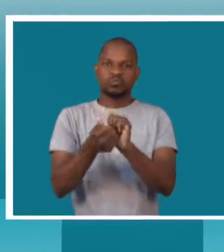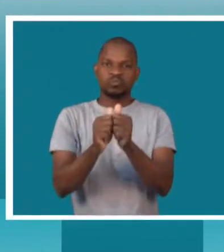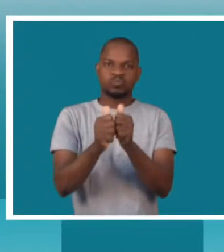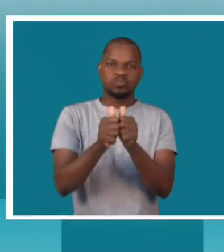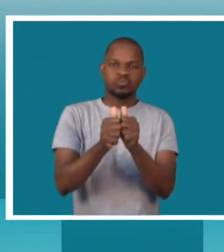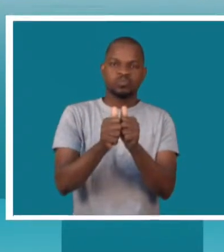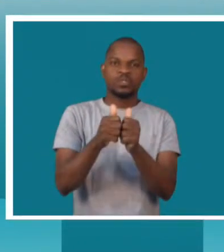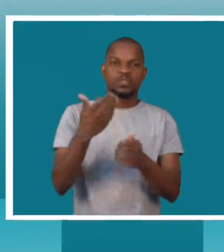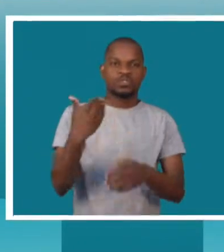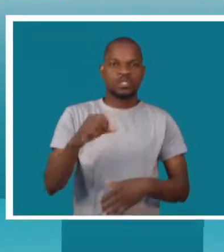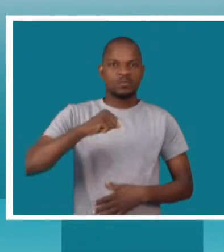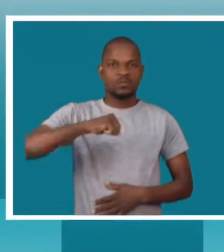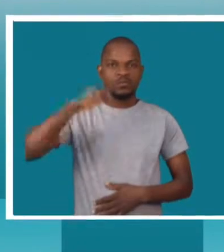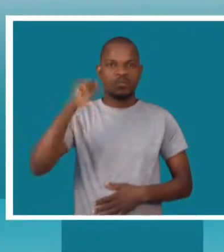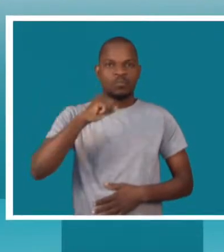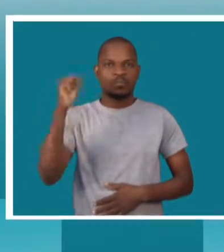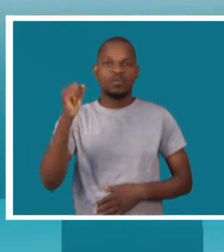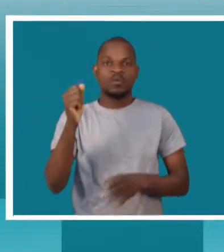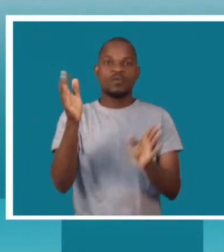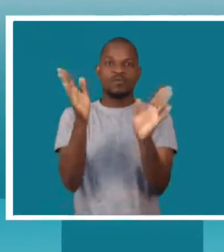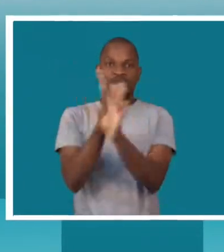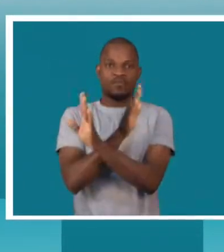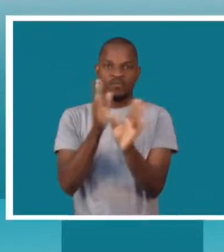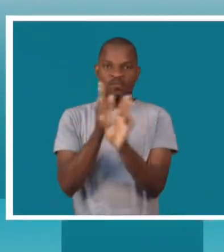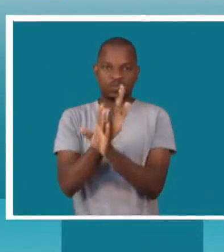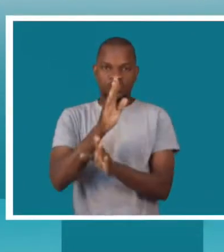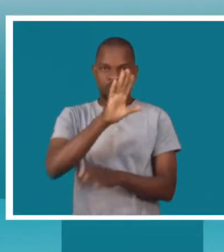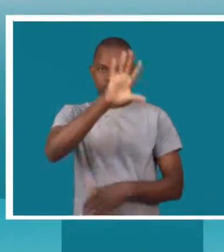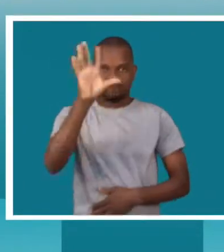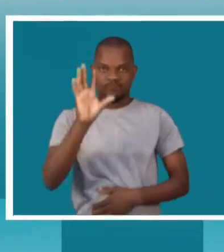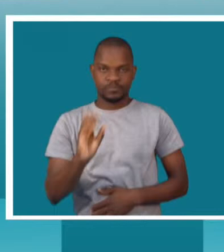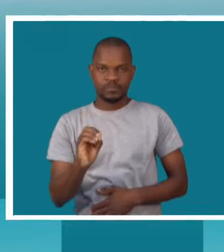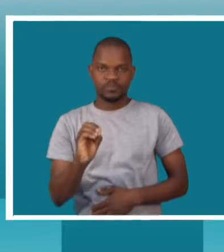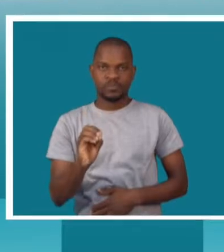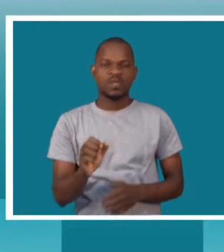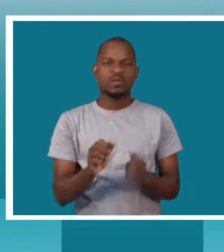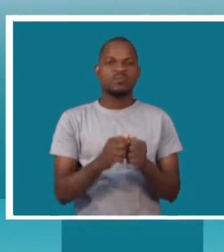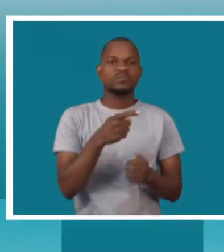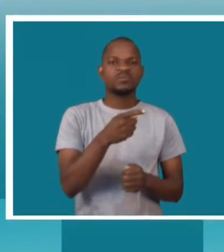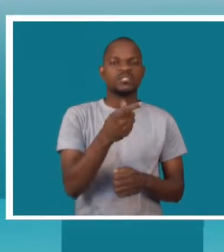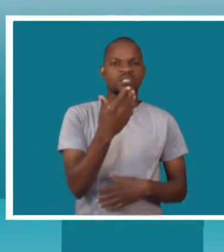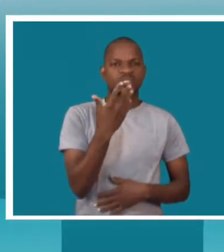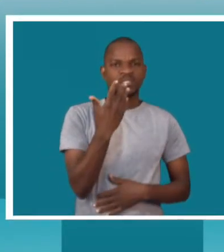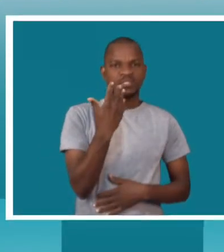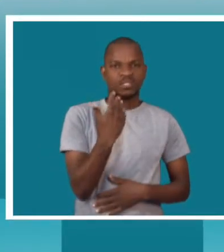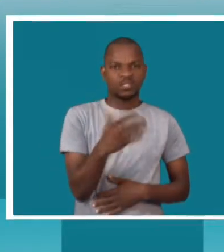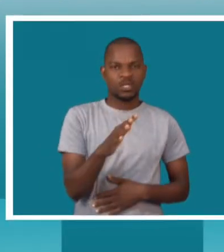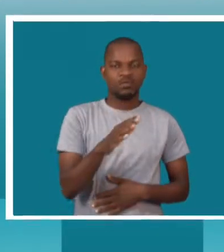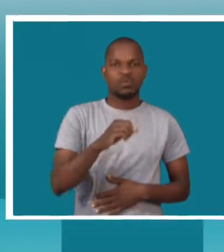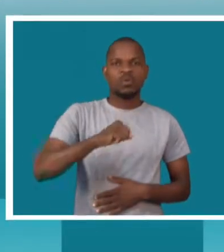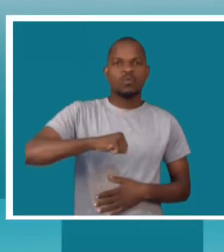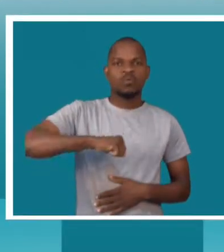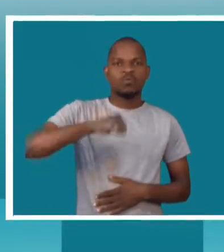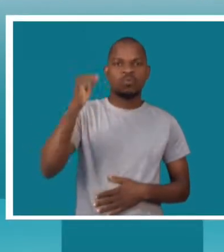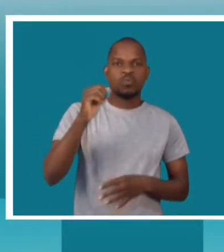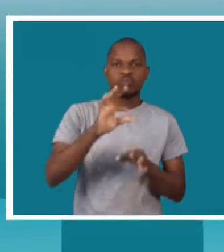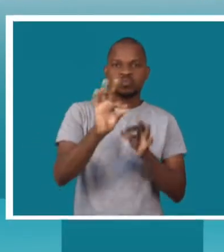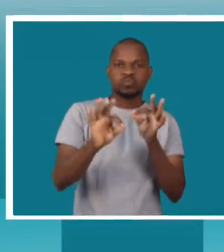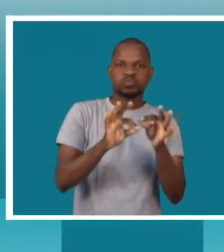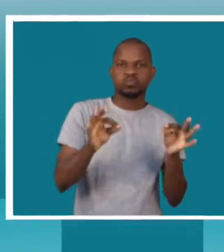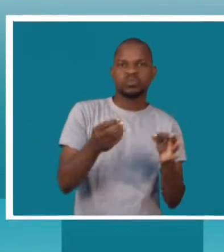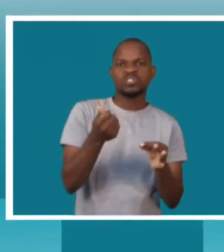medalhas além da fronteira. Neste caso, campeonatos africanos e mundiais. Finias nunca teve